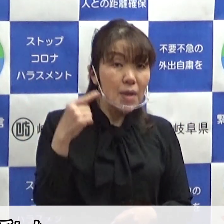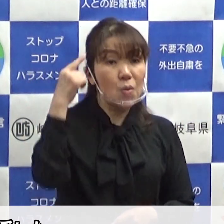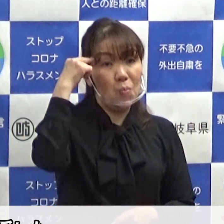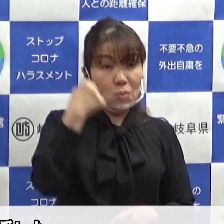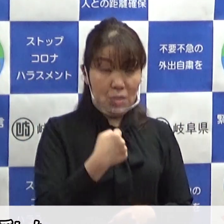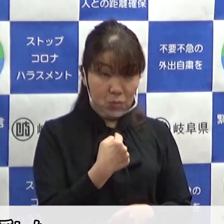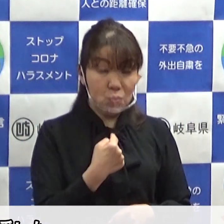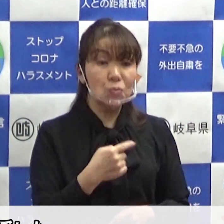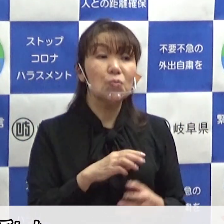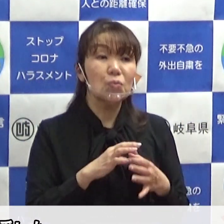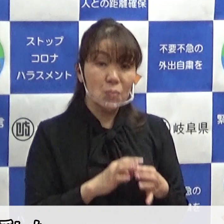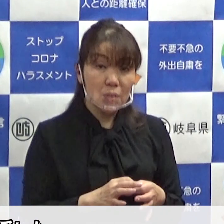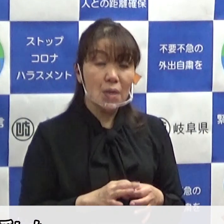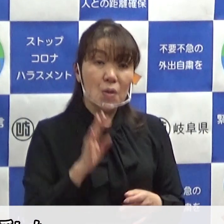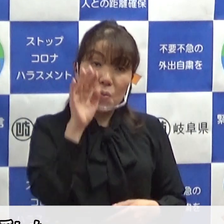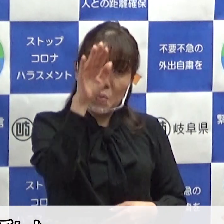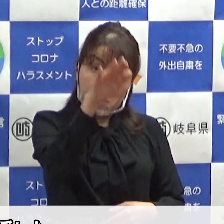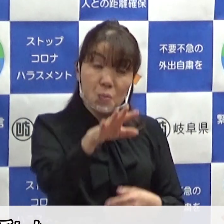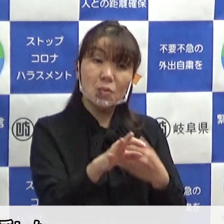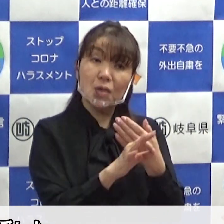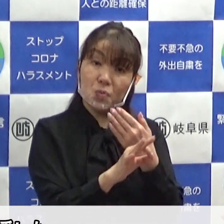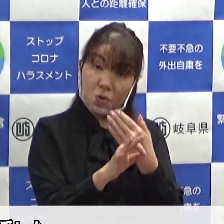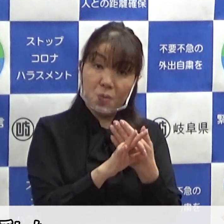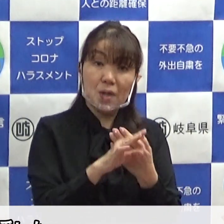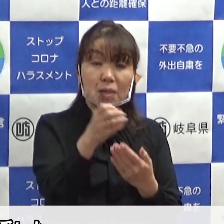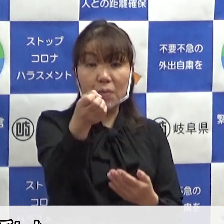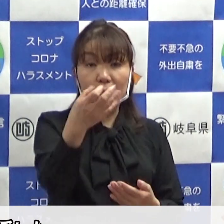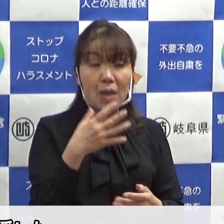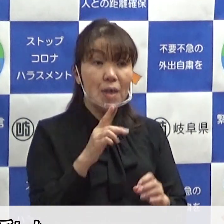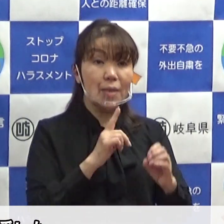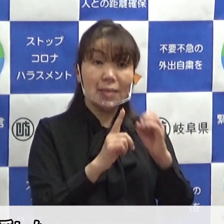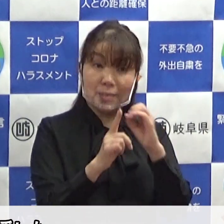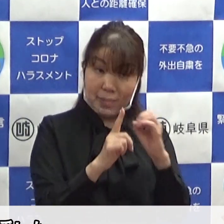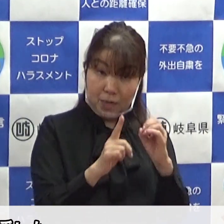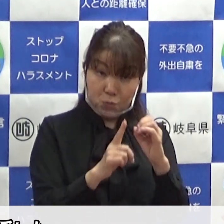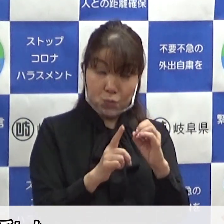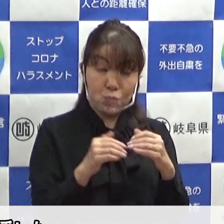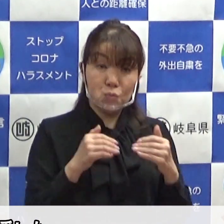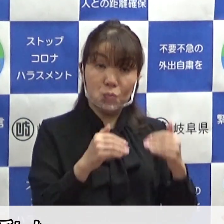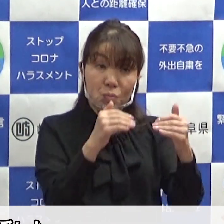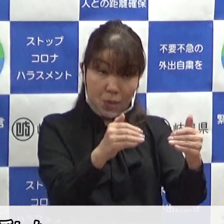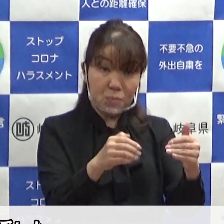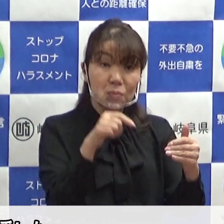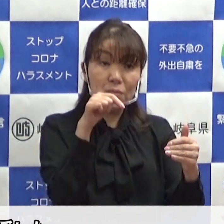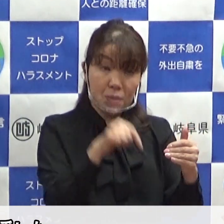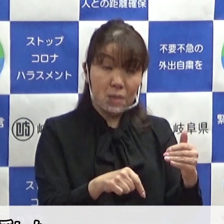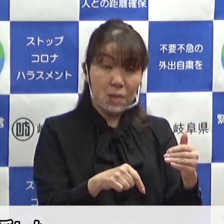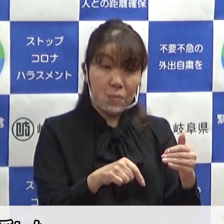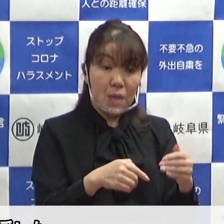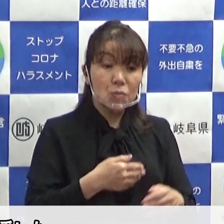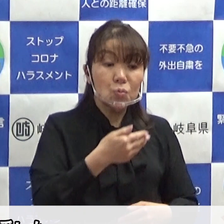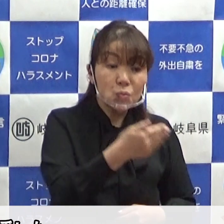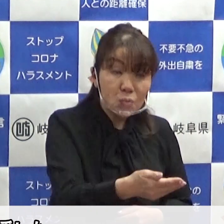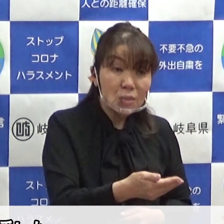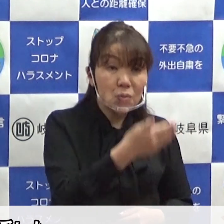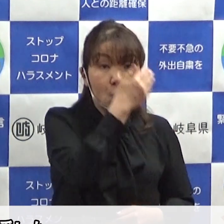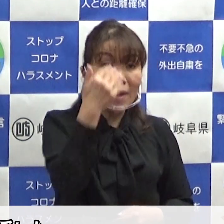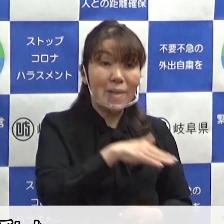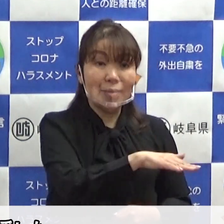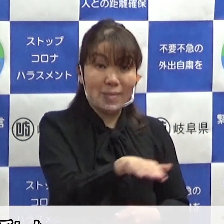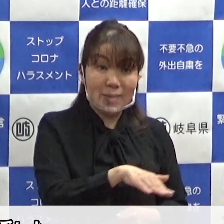でありまして、今後例えば先ほどのデジタルトランスフォーメーションなんていうのは、むしろ次の世代の人たち